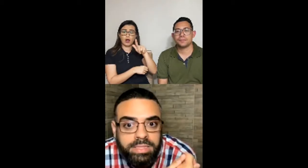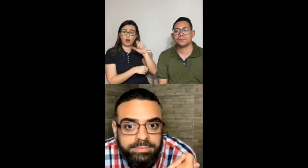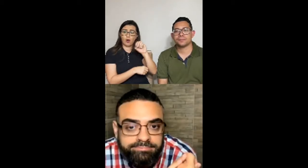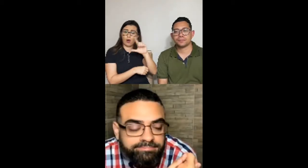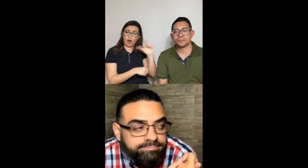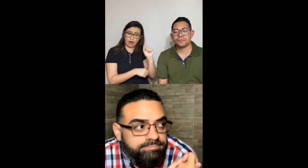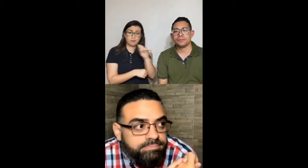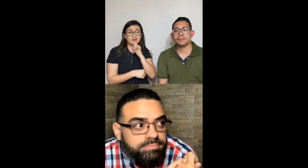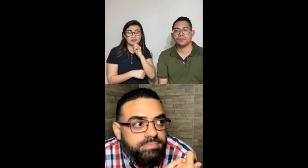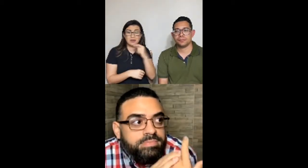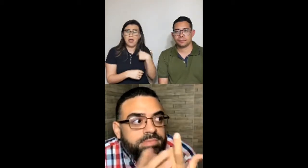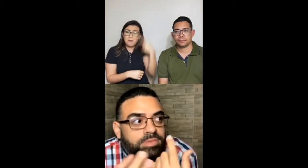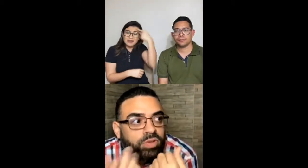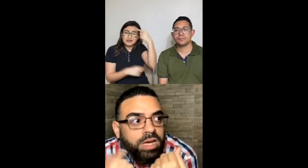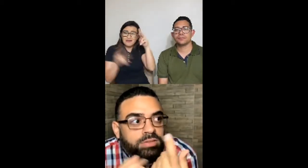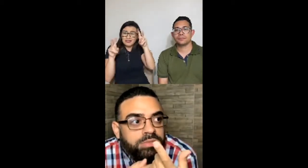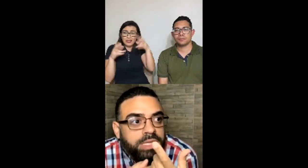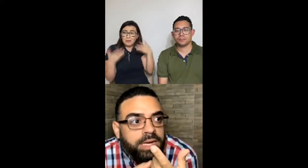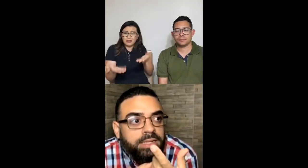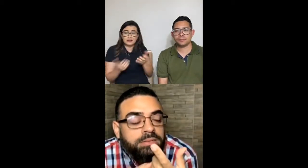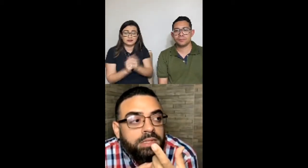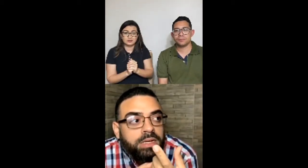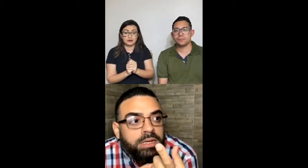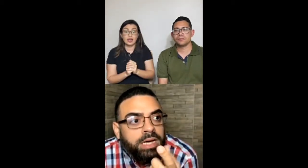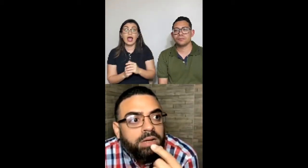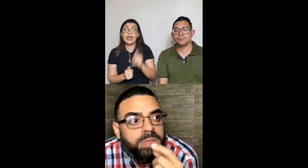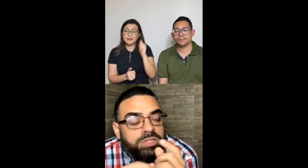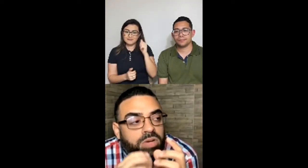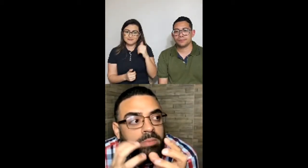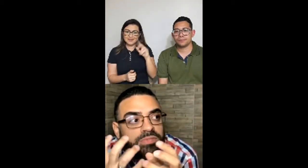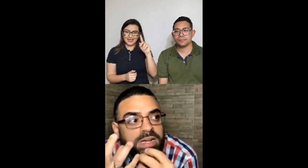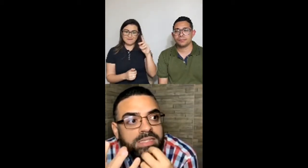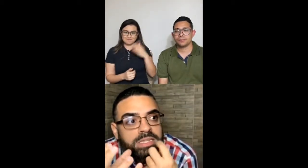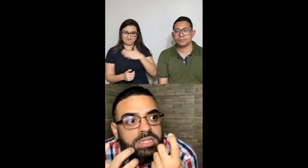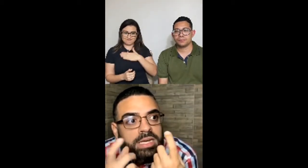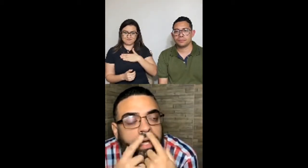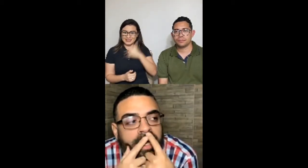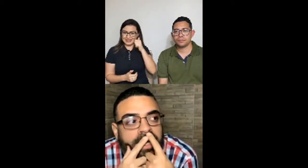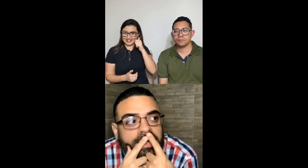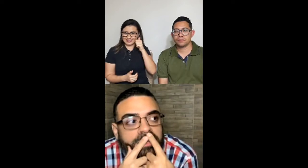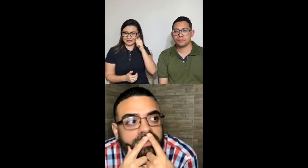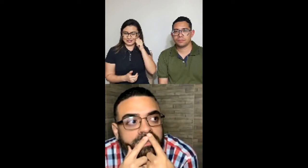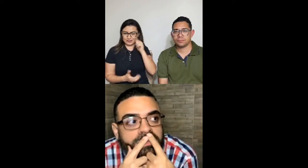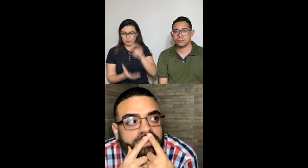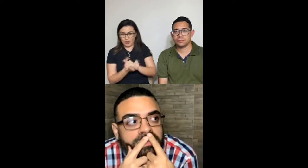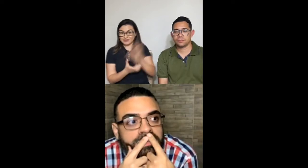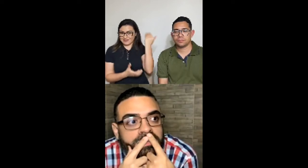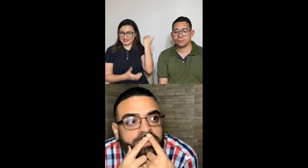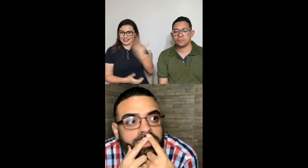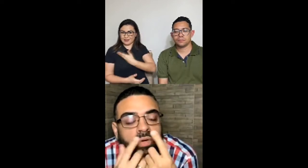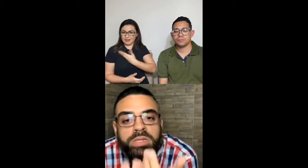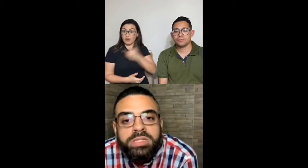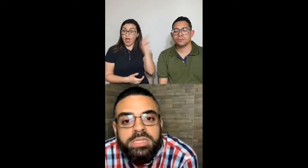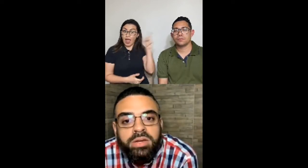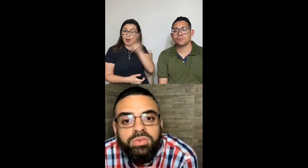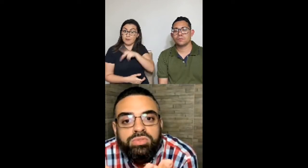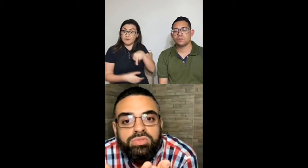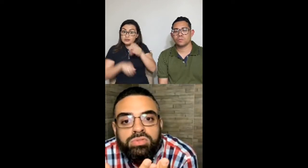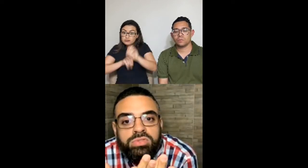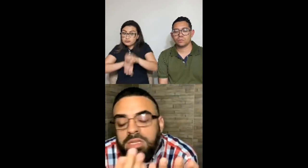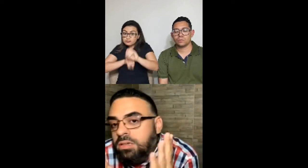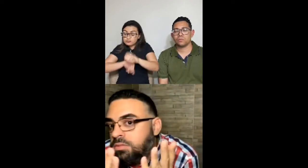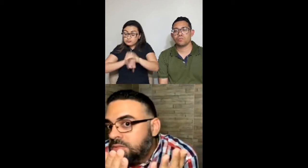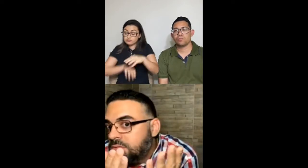Não tinha nada. Aí minha mulher me deu a aula, fui aluno dela, e ela começou